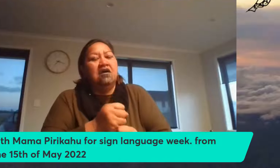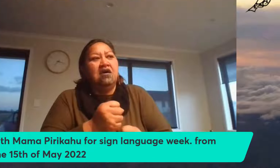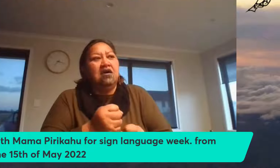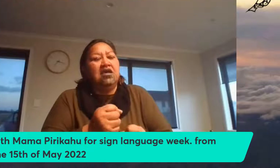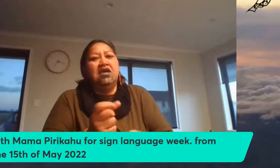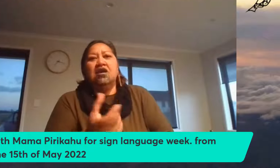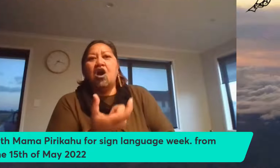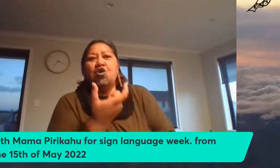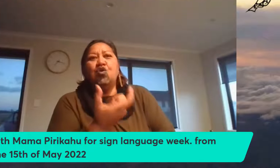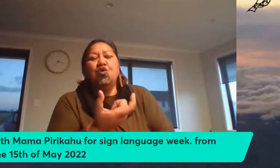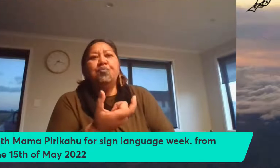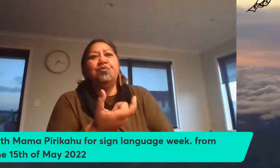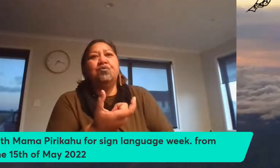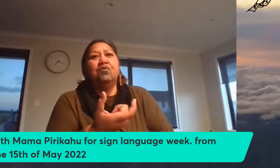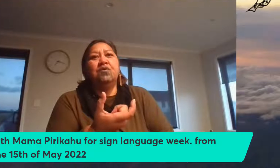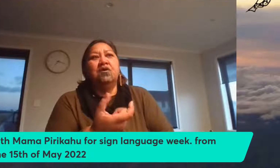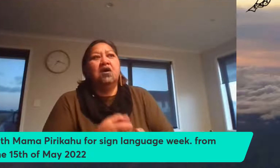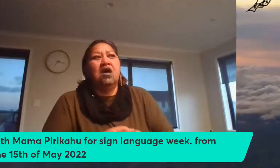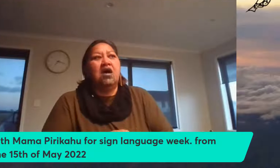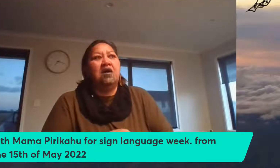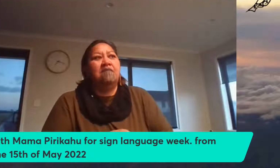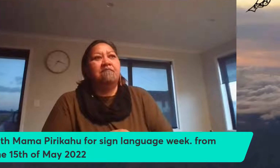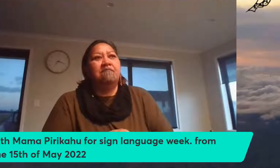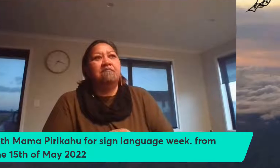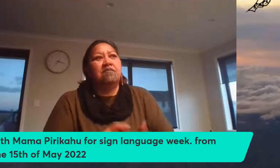hanga I ngā kupu